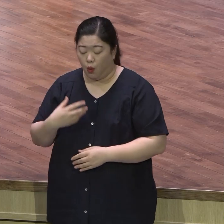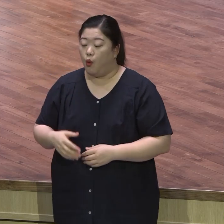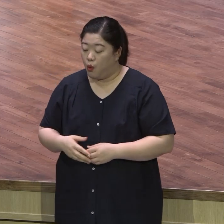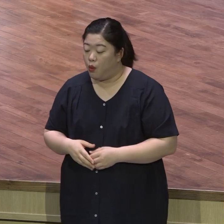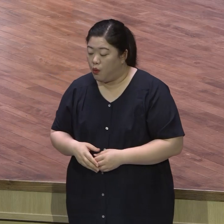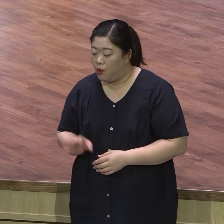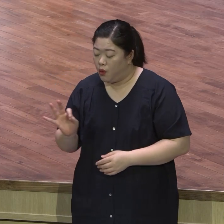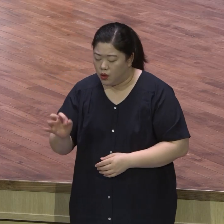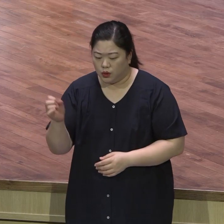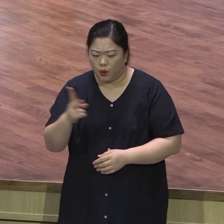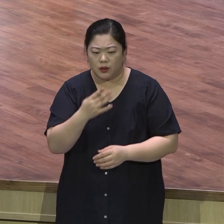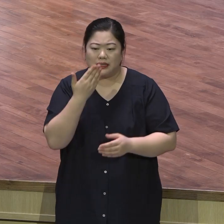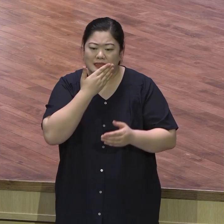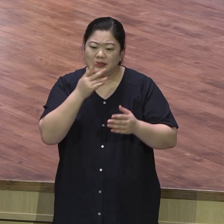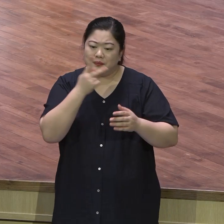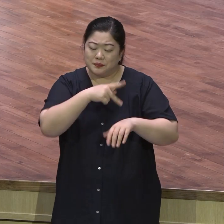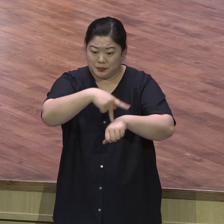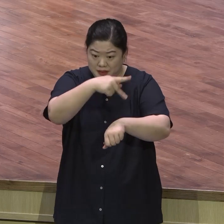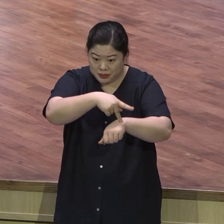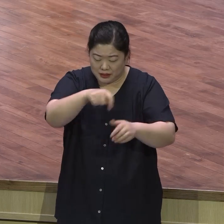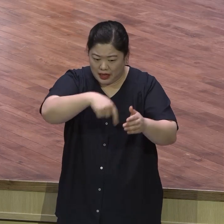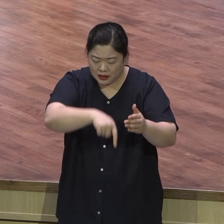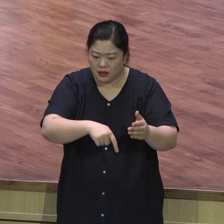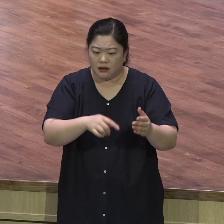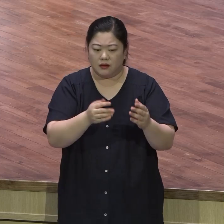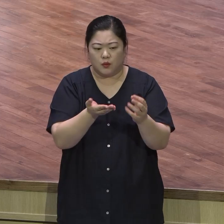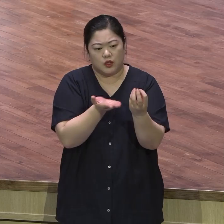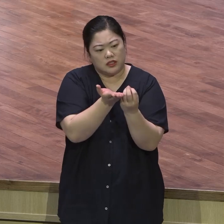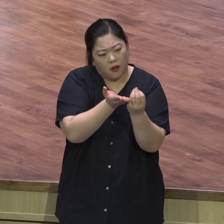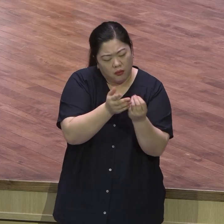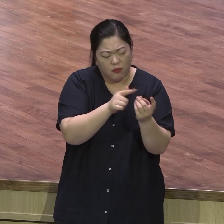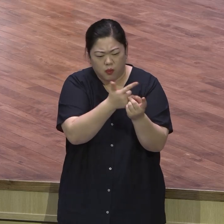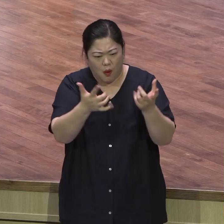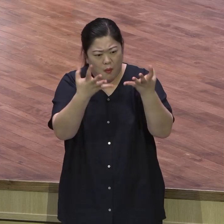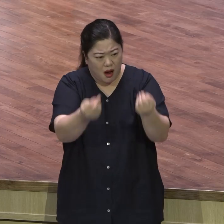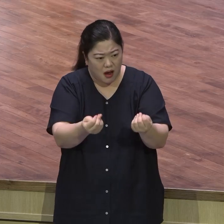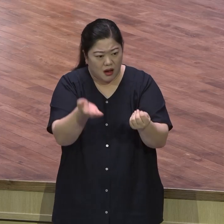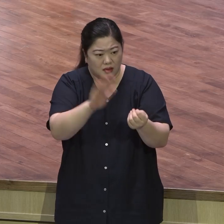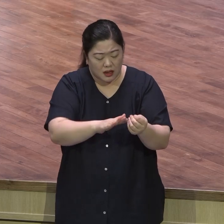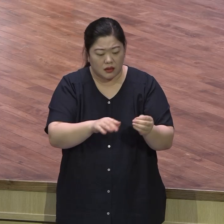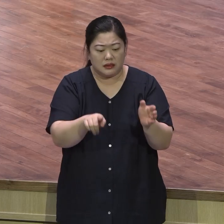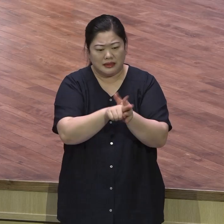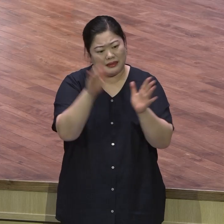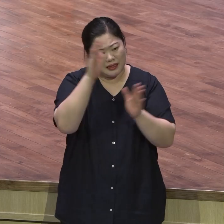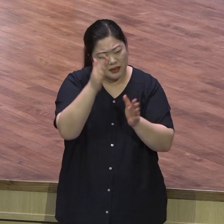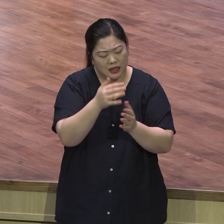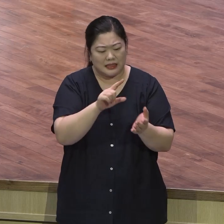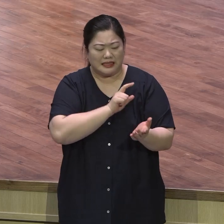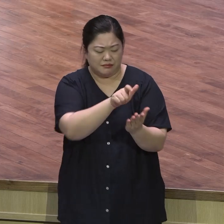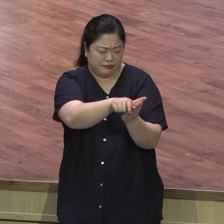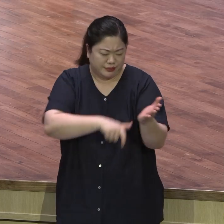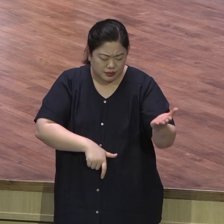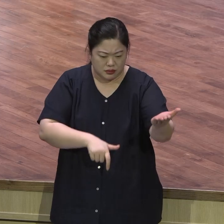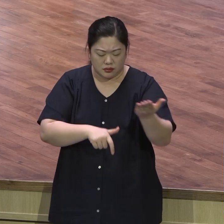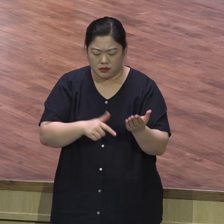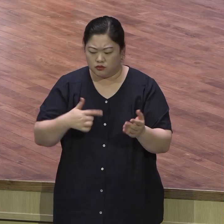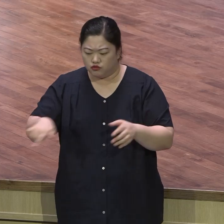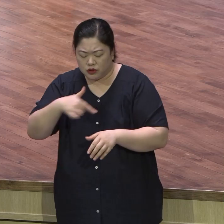섬에 계속 확 식장치고 나한테 헌신하자. 구성의 명단을 가져왔다. 그래 말이에요.